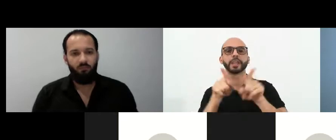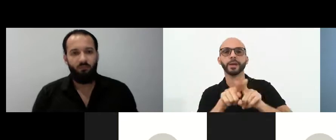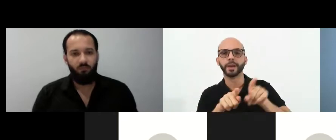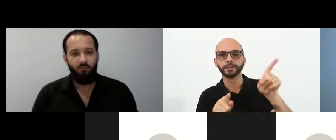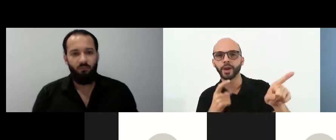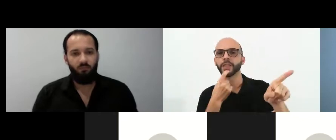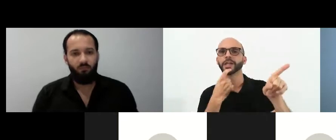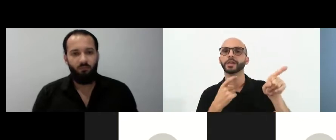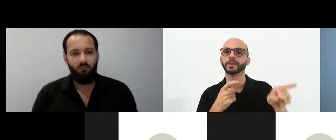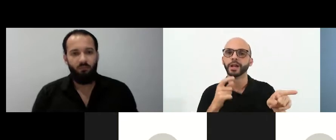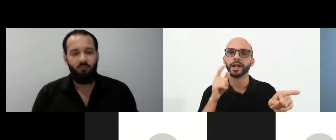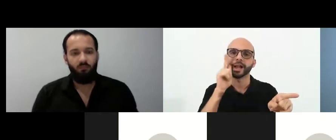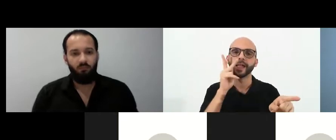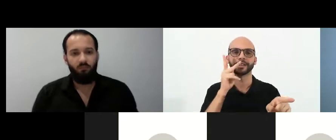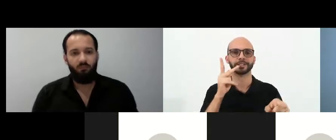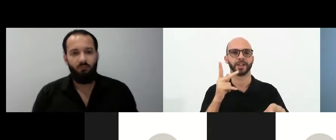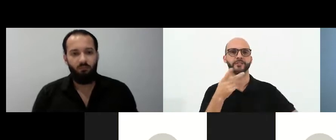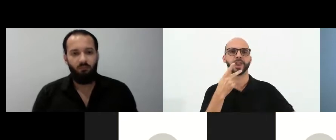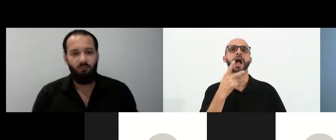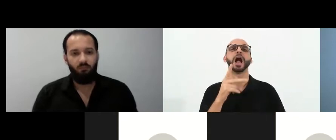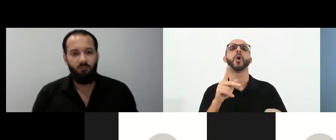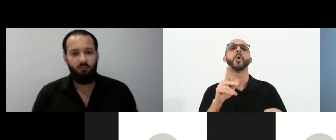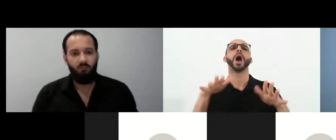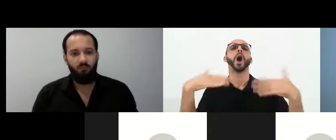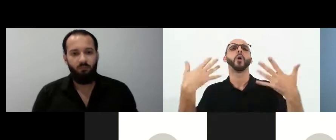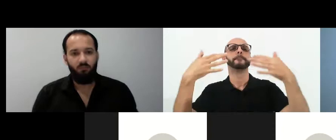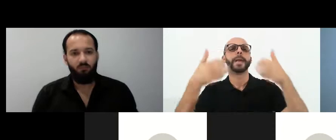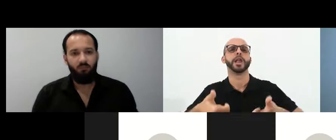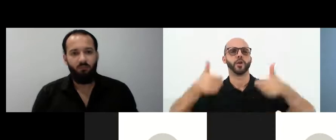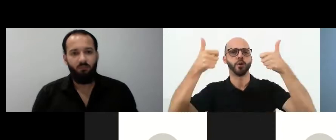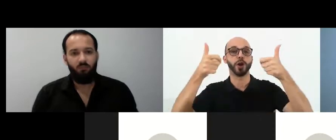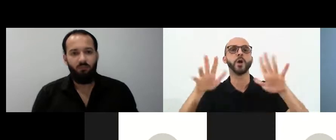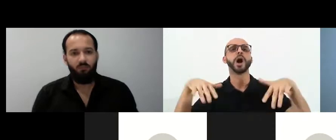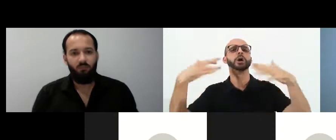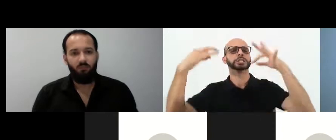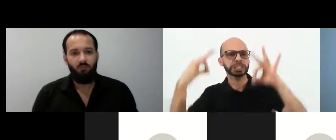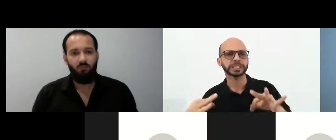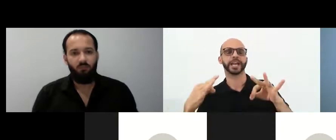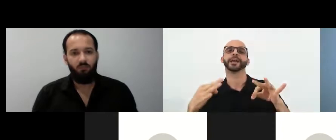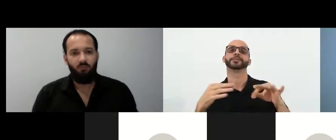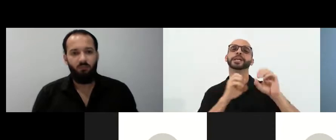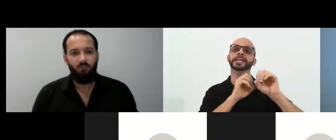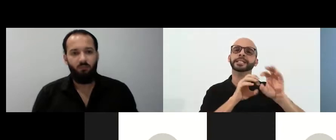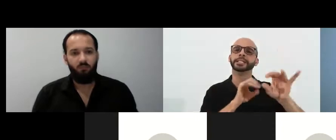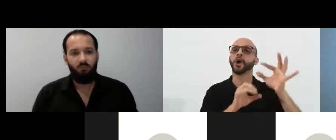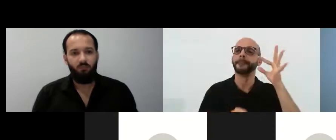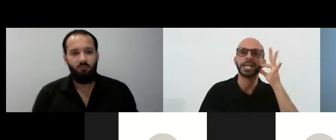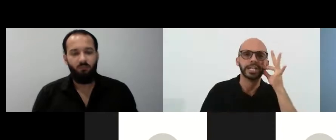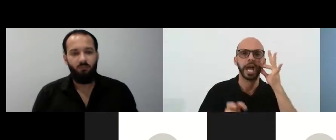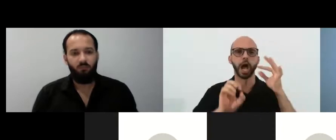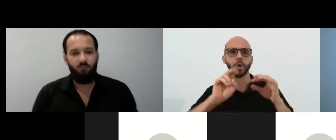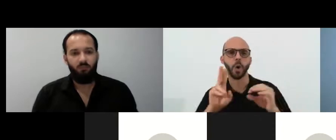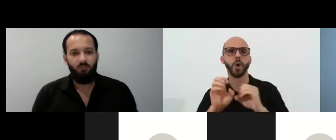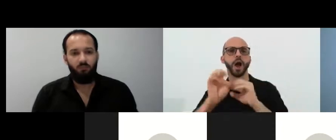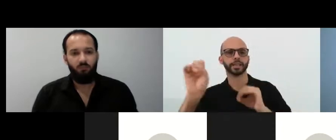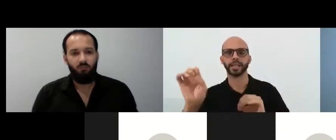enquanto Marcelo nas lives, também o Rodrigo e a Grace, falando sobre qual seria o melhor, qual seria o